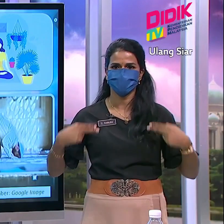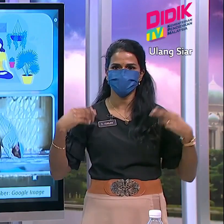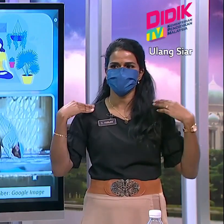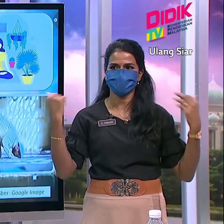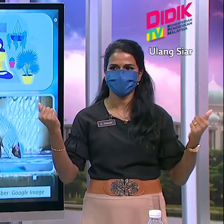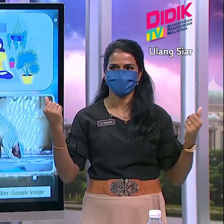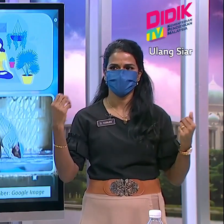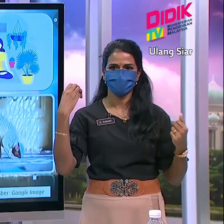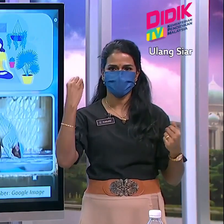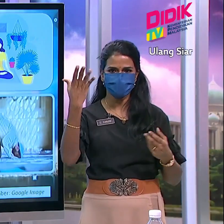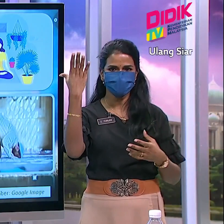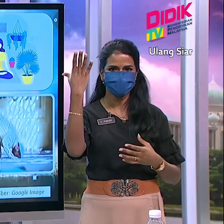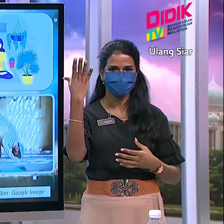hidup sehat? Berapa?